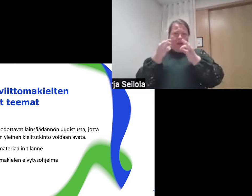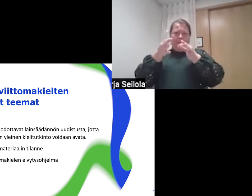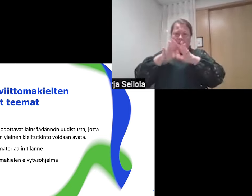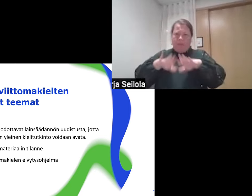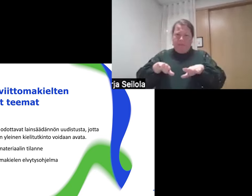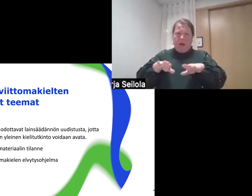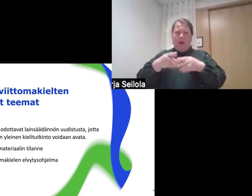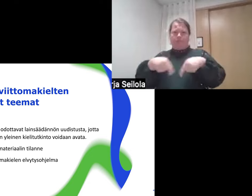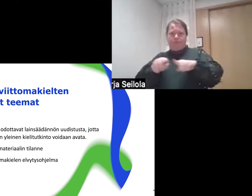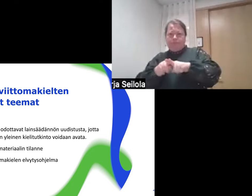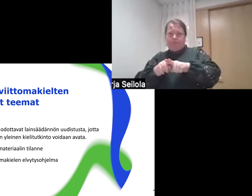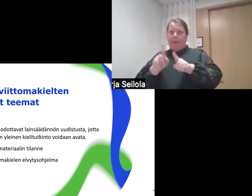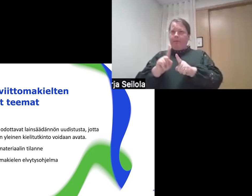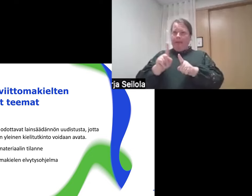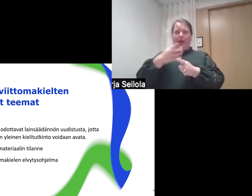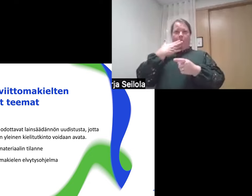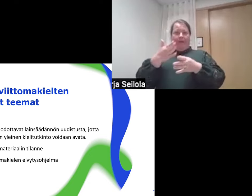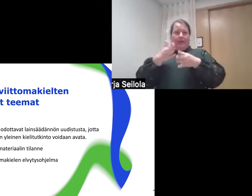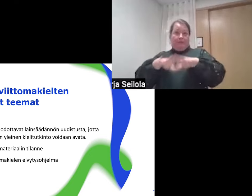virallista kouluja varten tuotettua, painettua